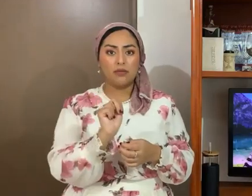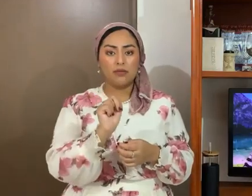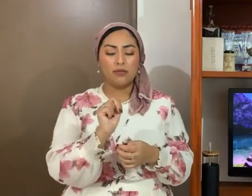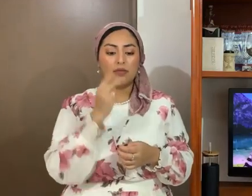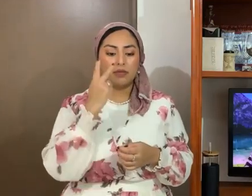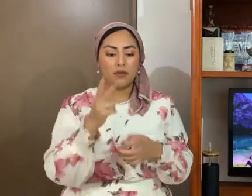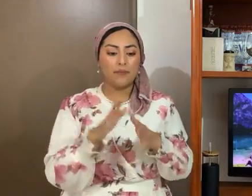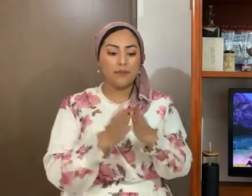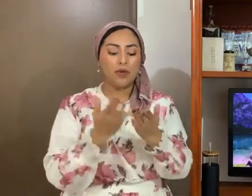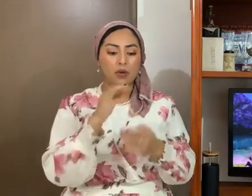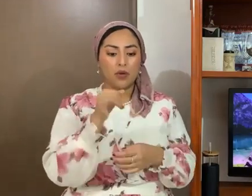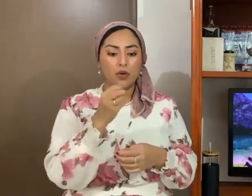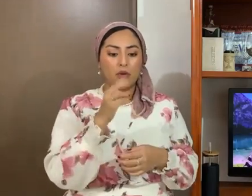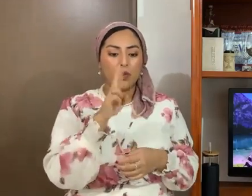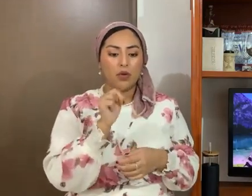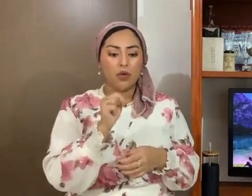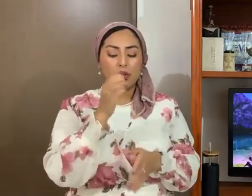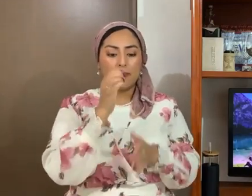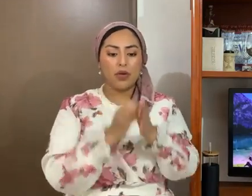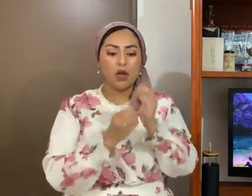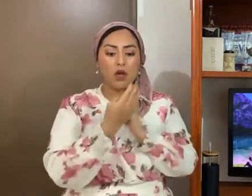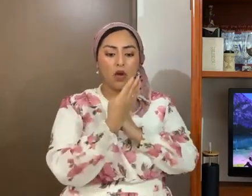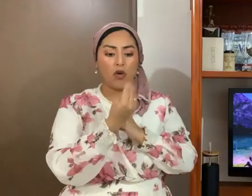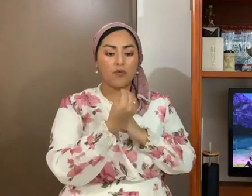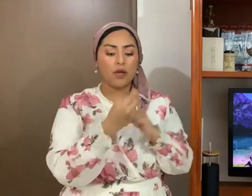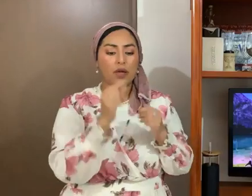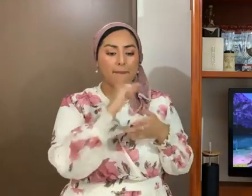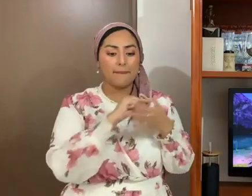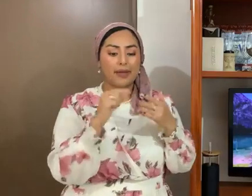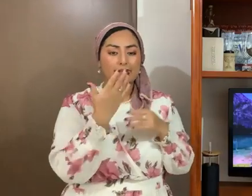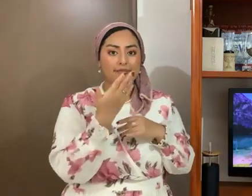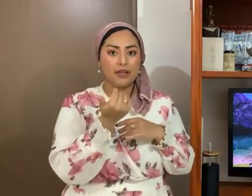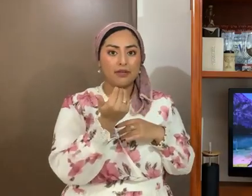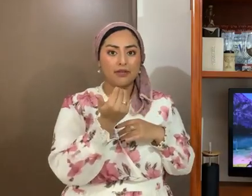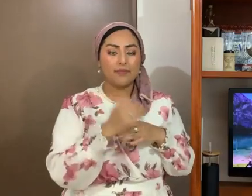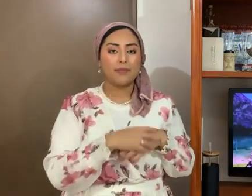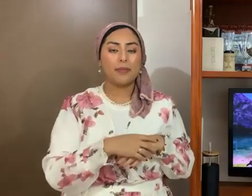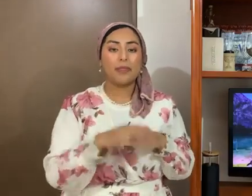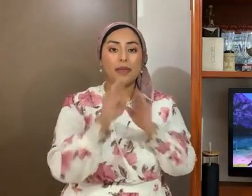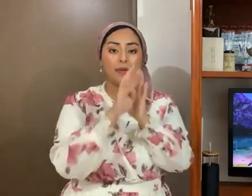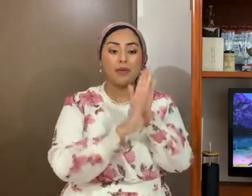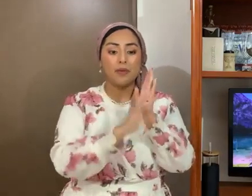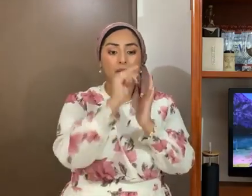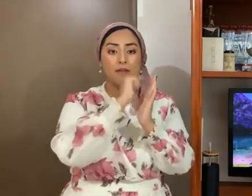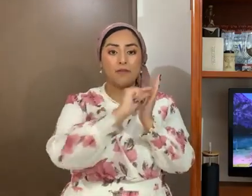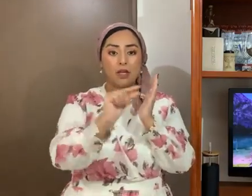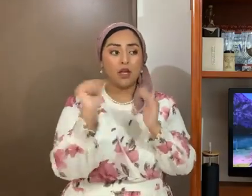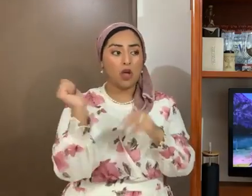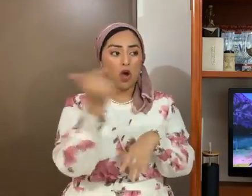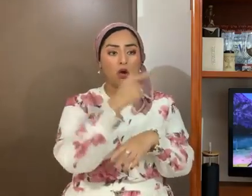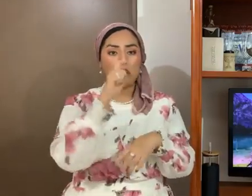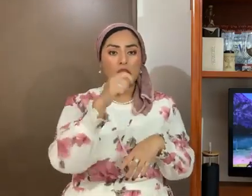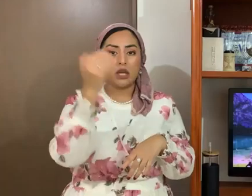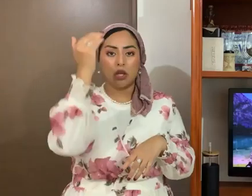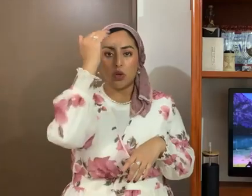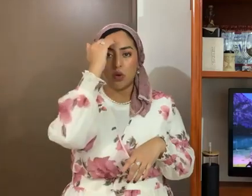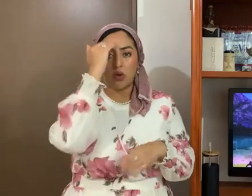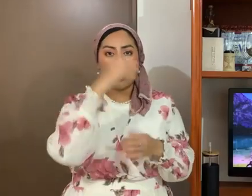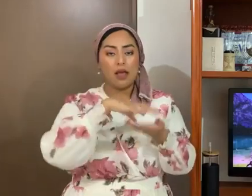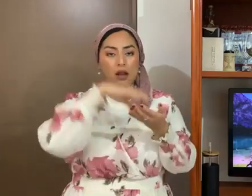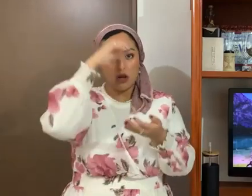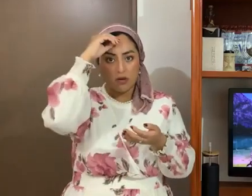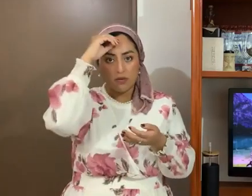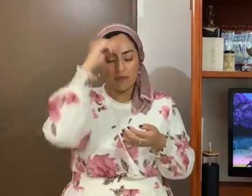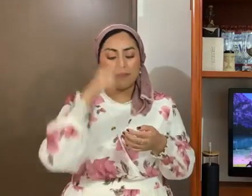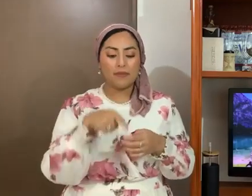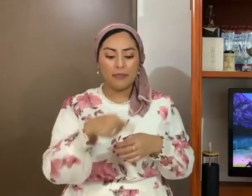de Juan, capítulo 14, en el verso 15. Esta es una cita que todos debemos de sabernos y